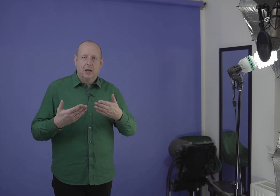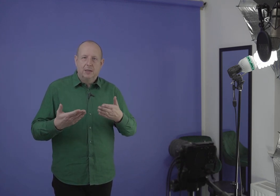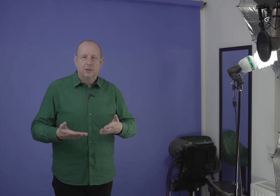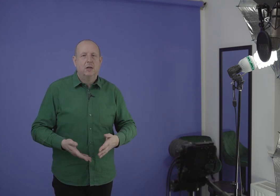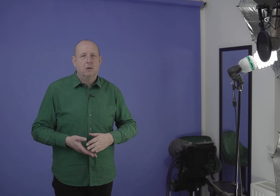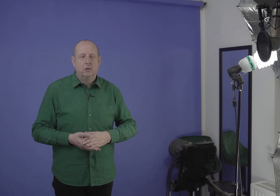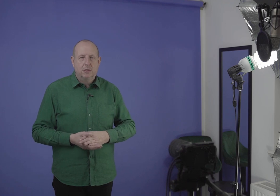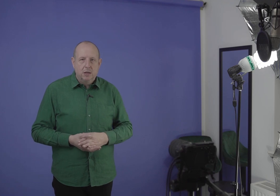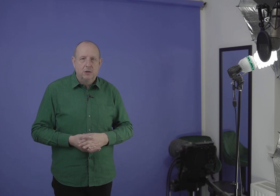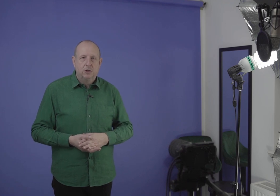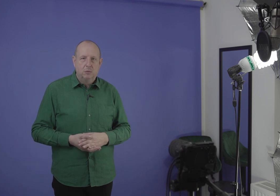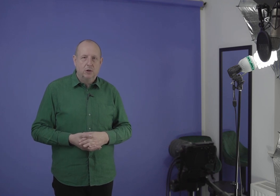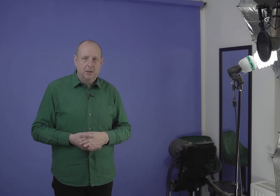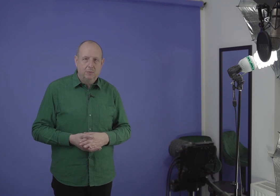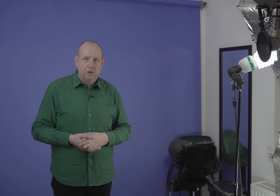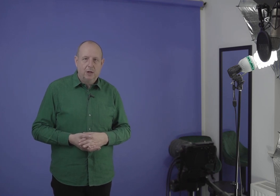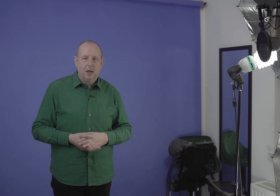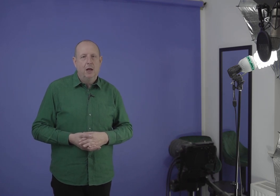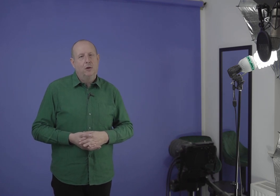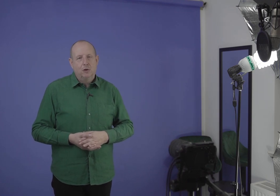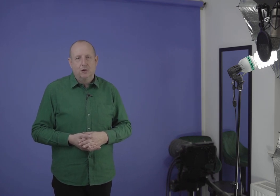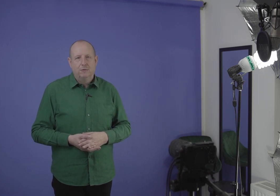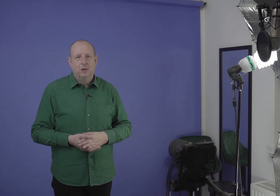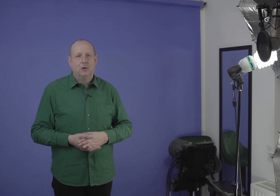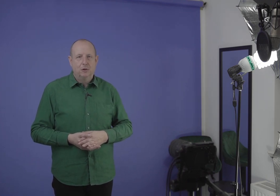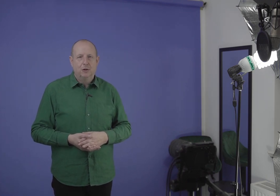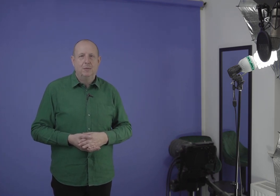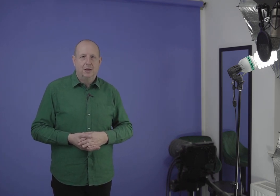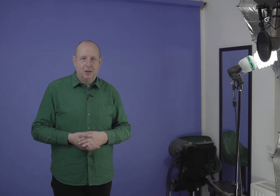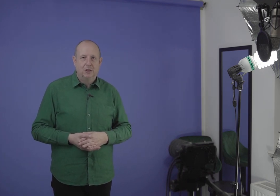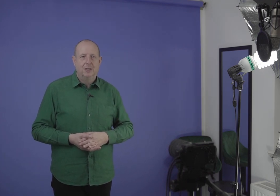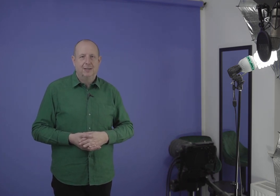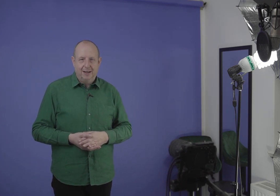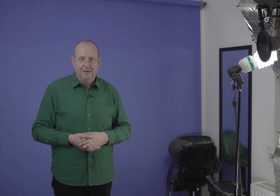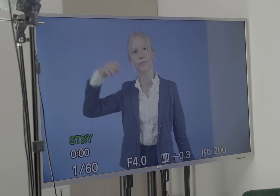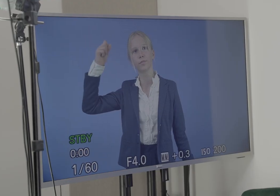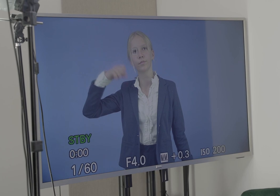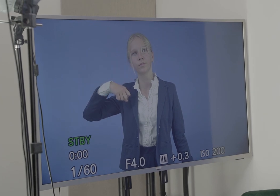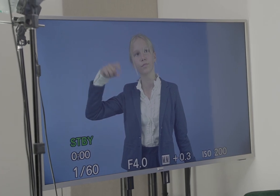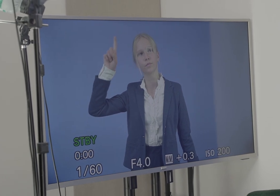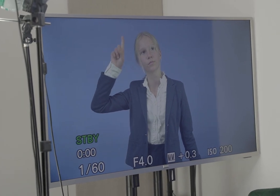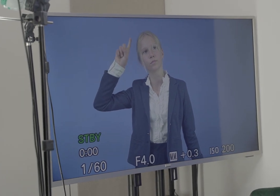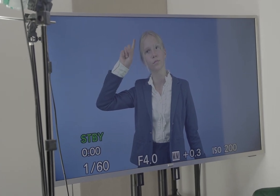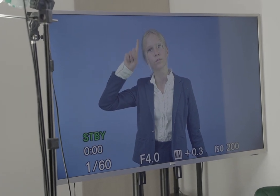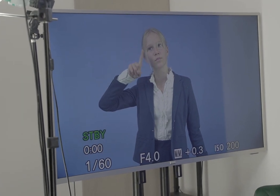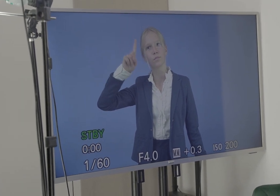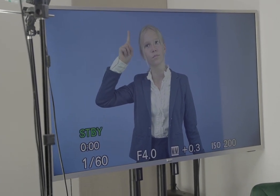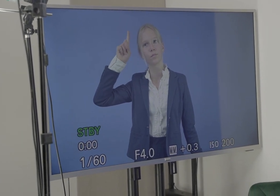komunikacja zostanie dzieciom udostępniona, no to rzeczywiście osiągniemy nasz cel. W spacerze wirtualnym jest nam